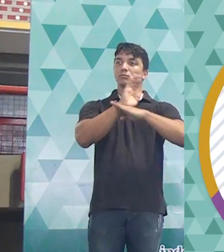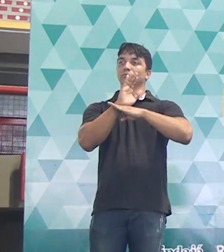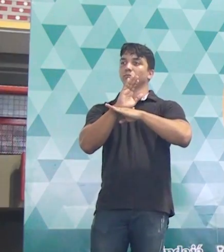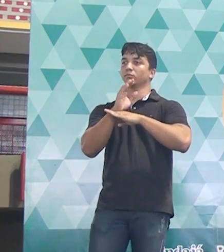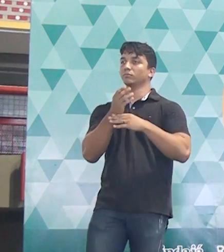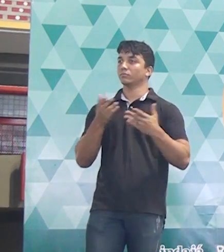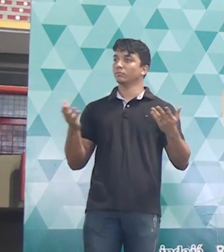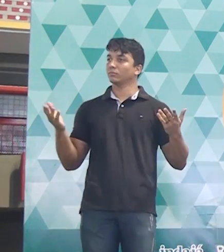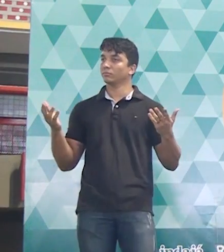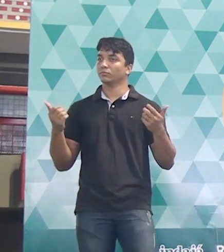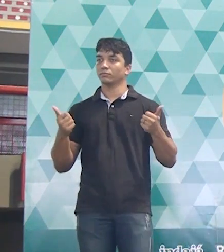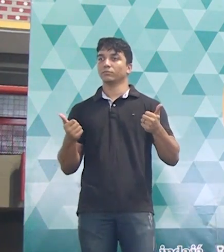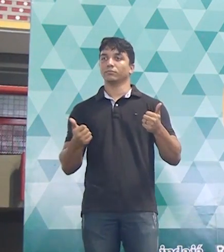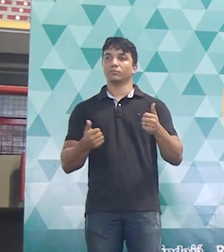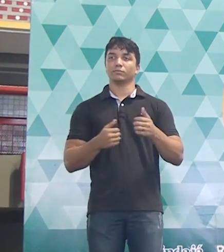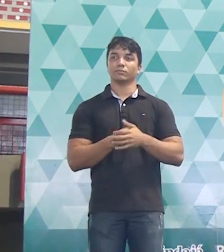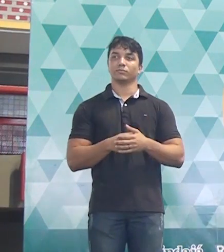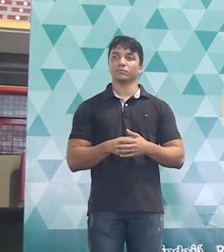companheiros.